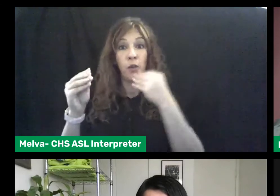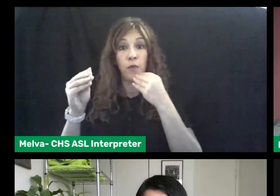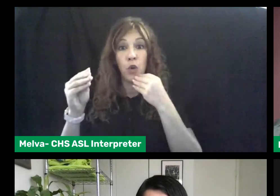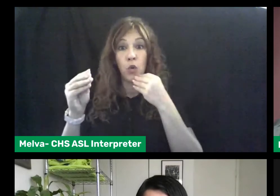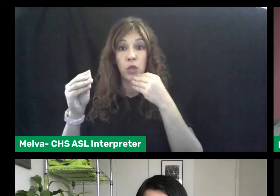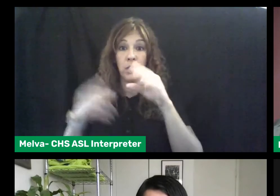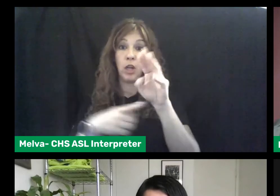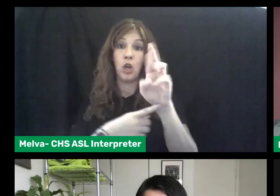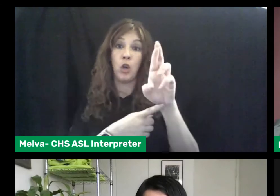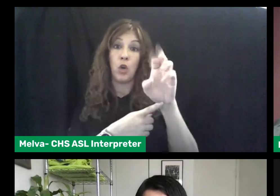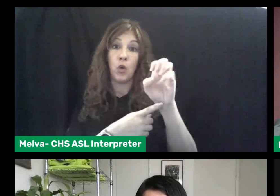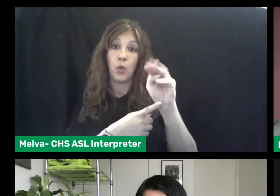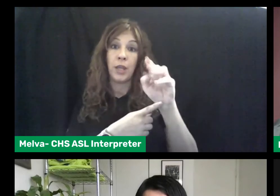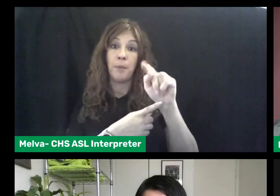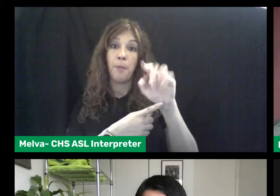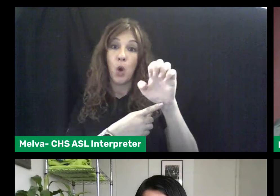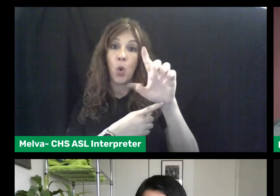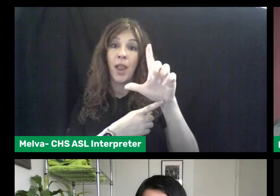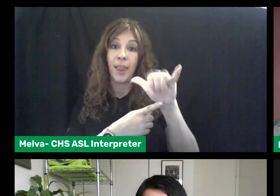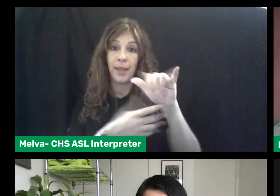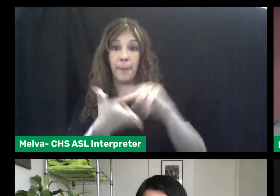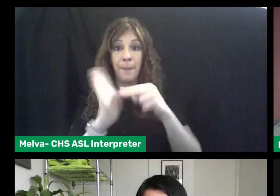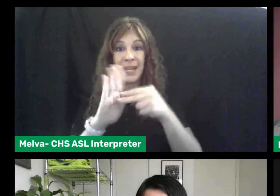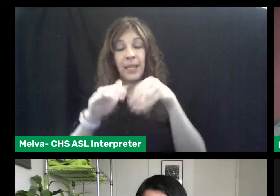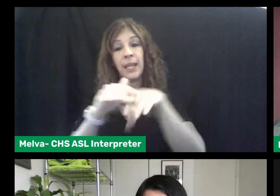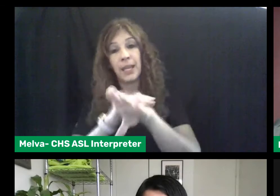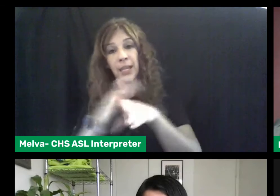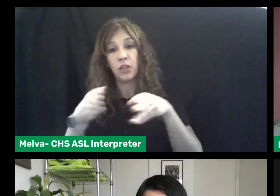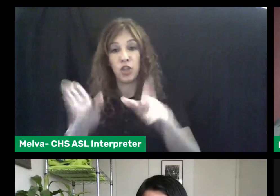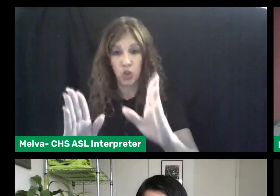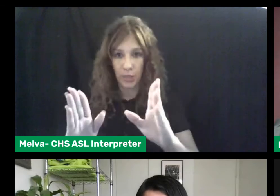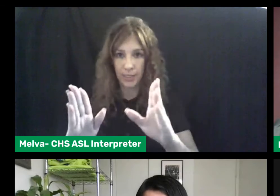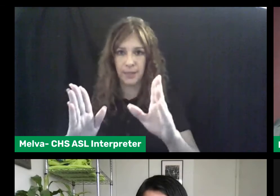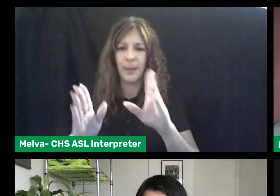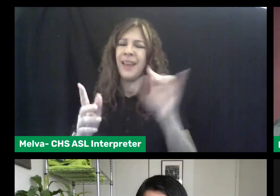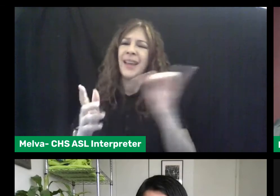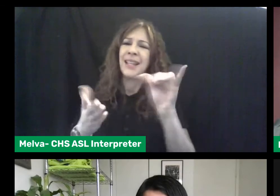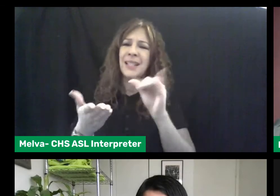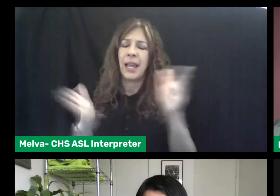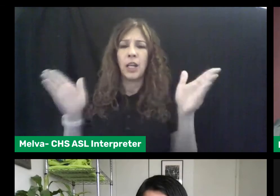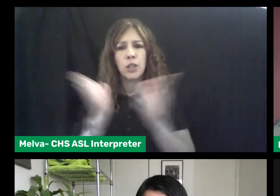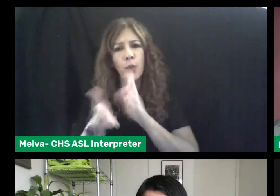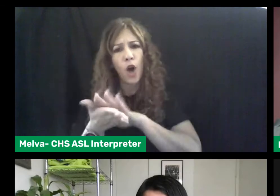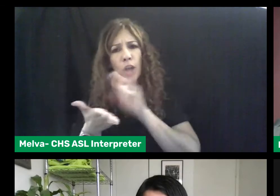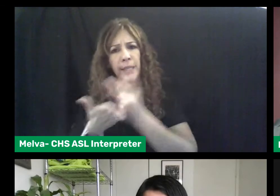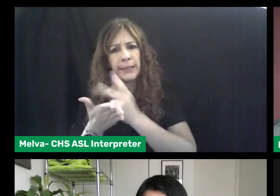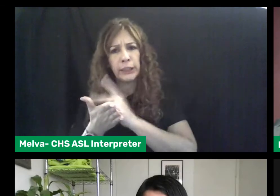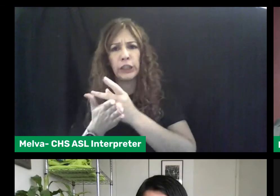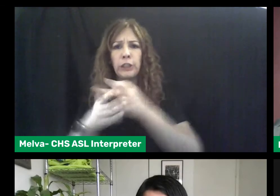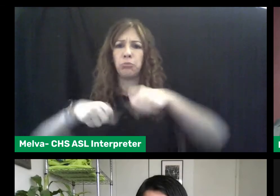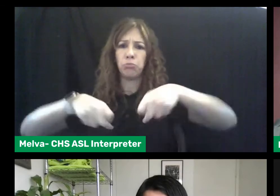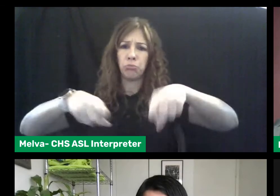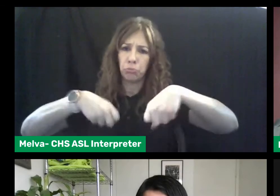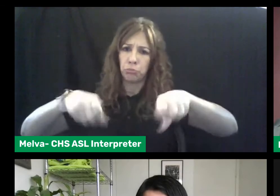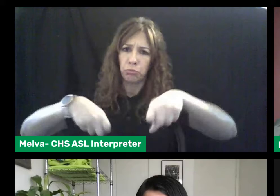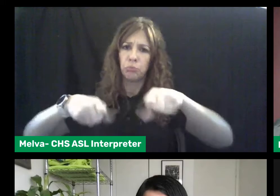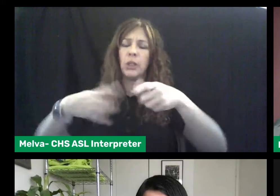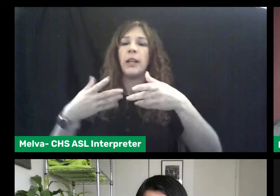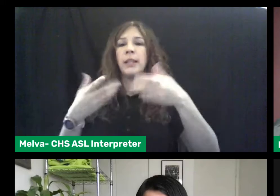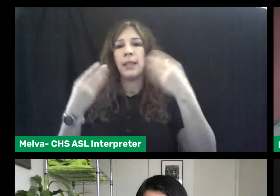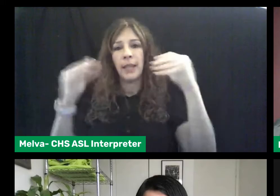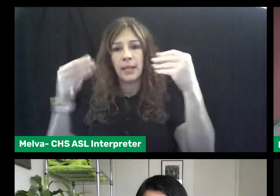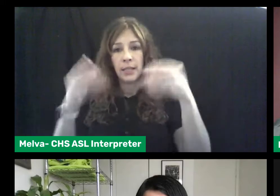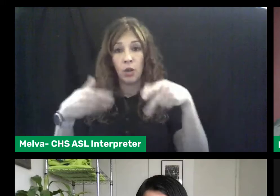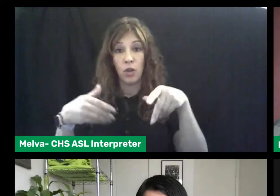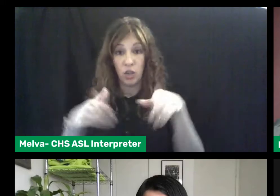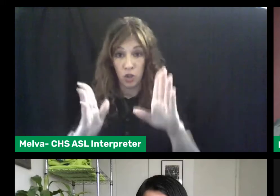y venderlos en la calle. Esta cocina es parte del esfuerzo de la Asociación de Vendedores